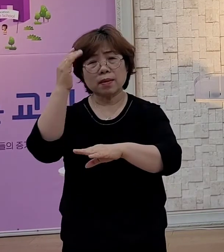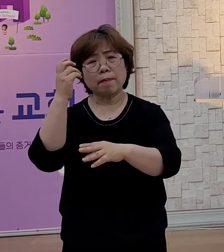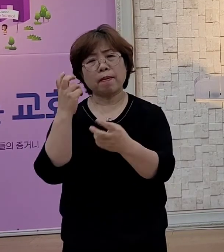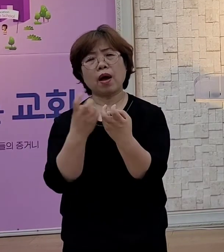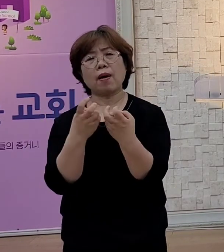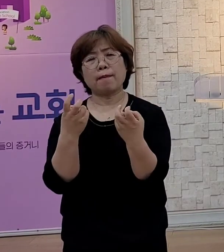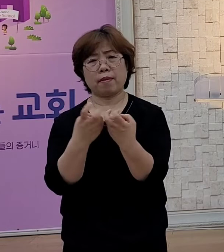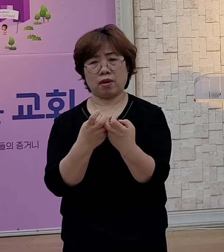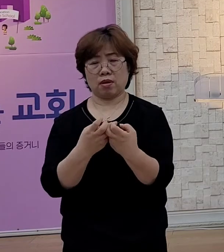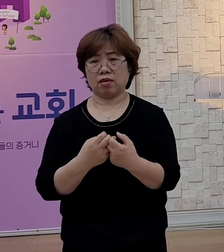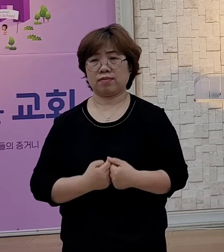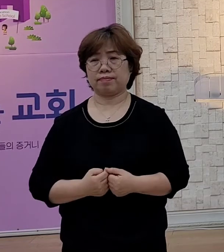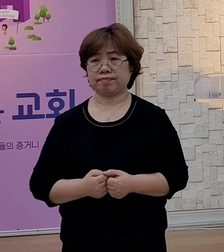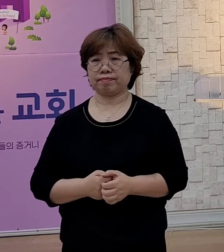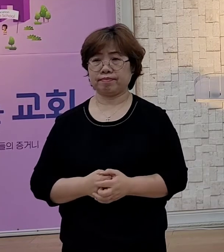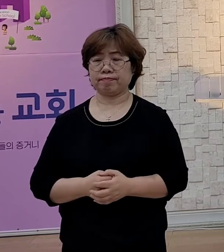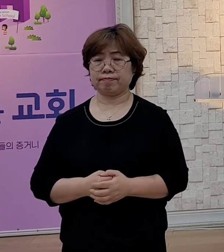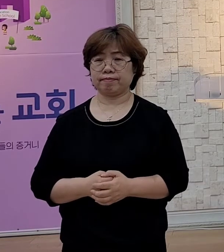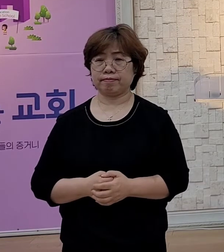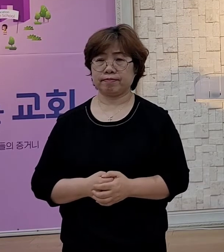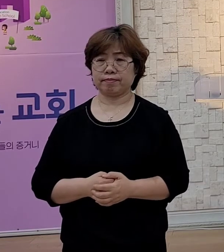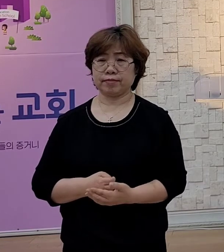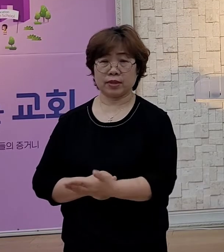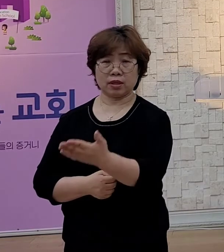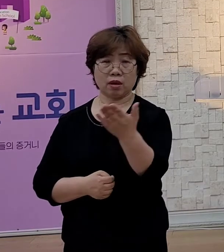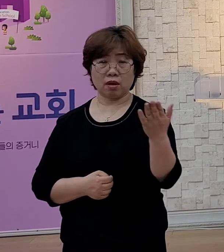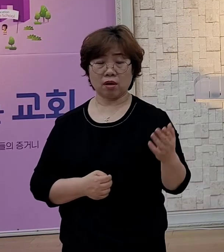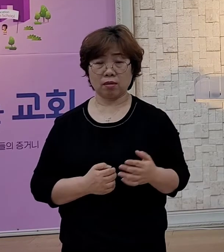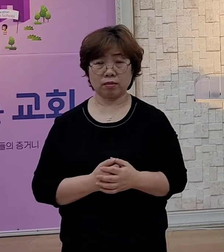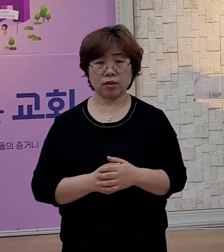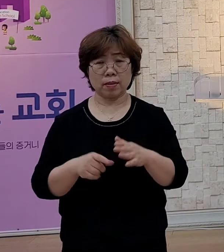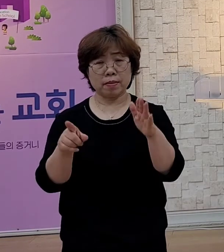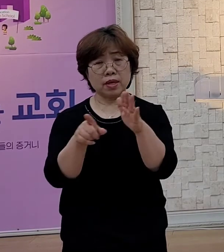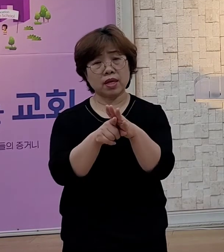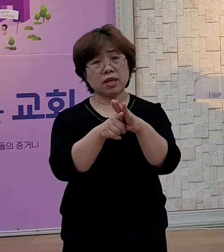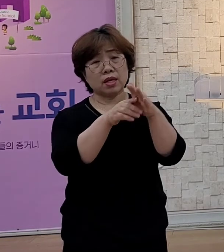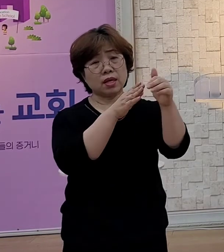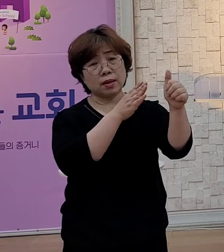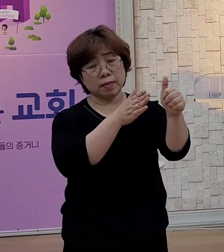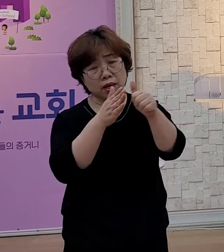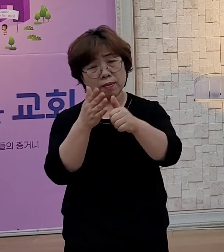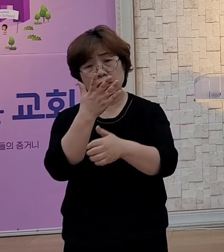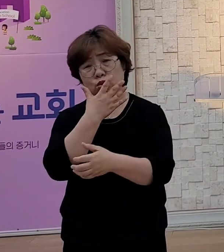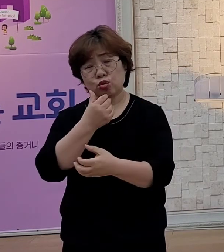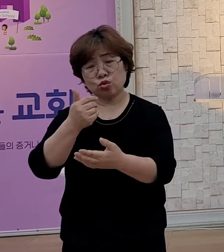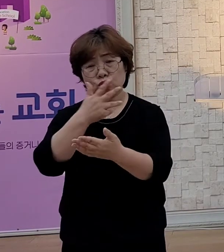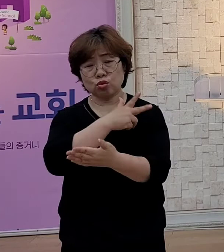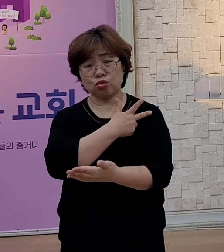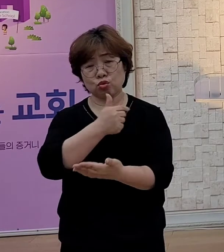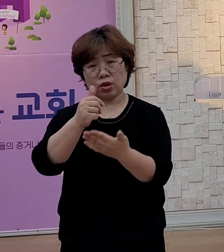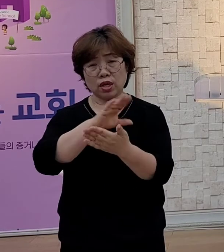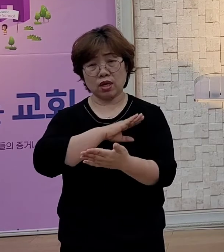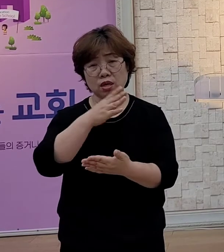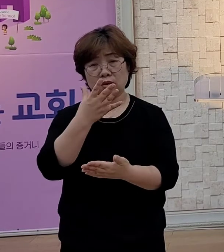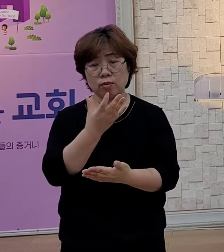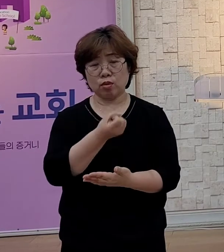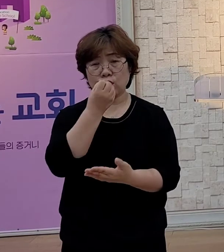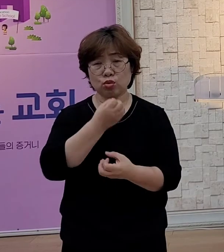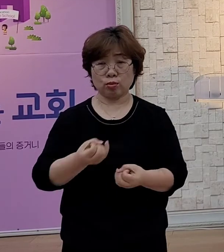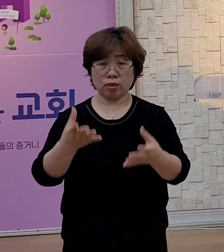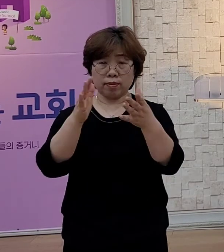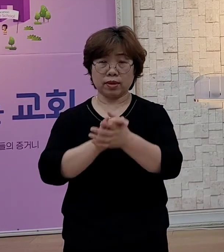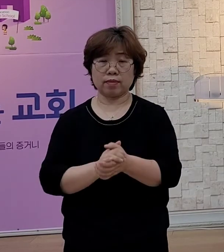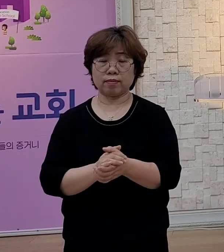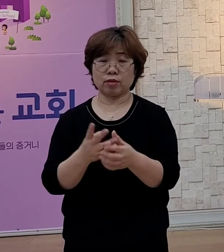있는 비결이다라는 사실, 여러분 믿으시기를 주 이름으로 축복합니다. 두 번째 비결이